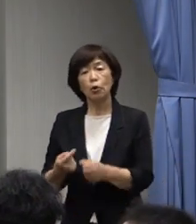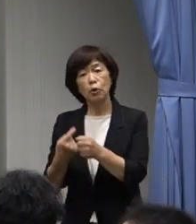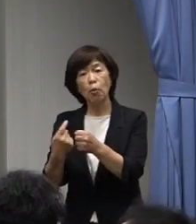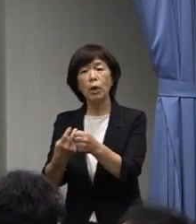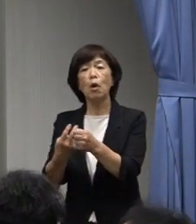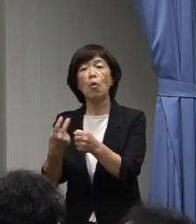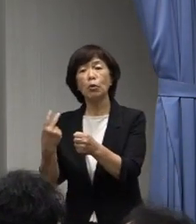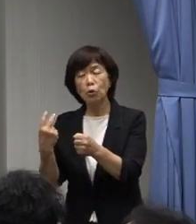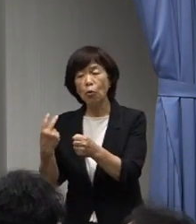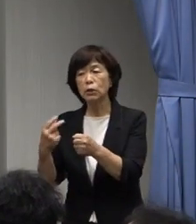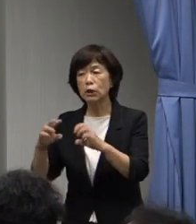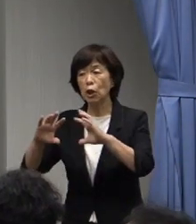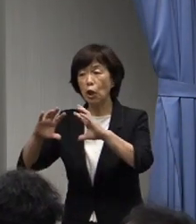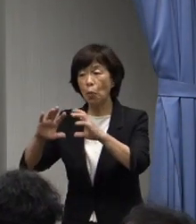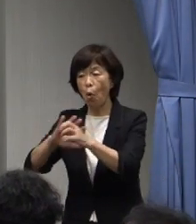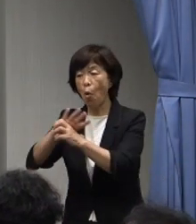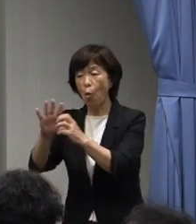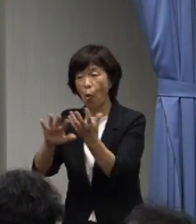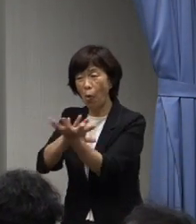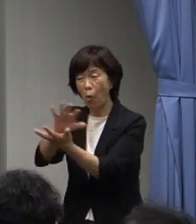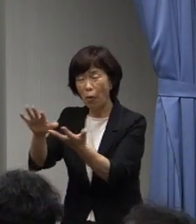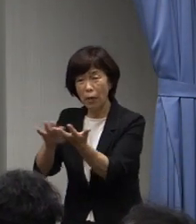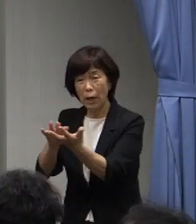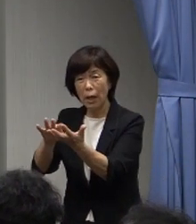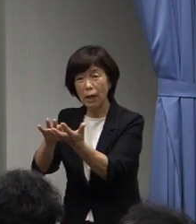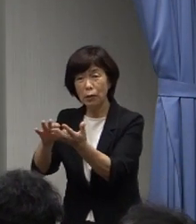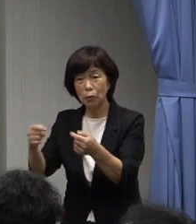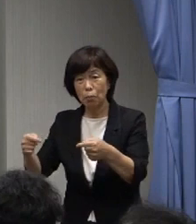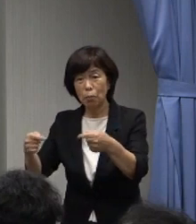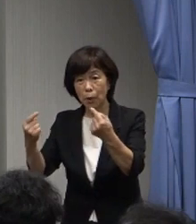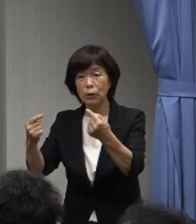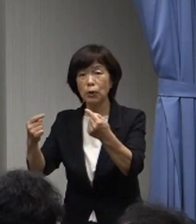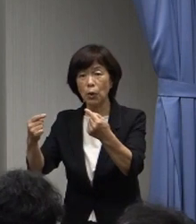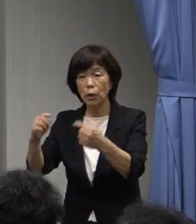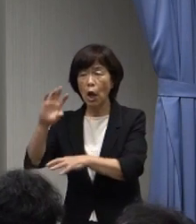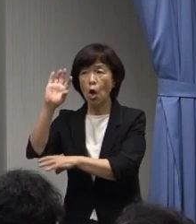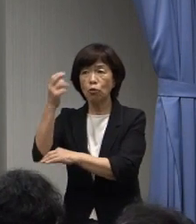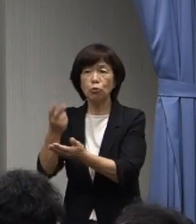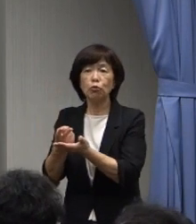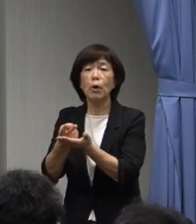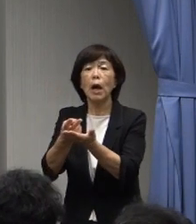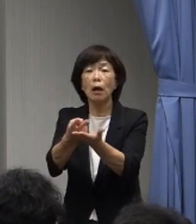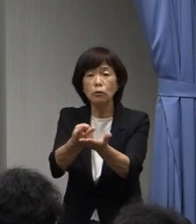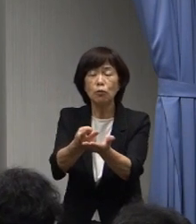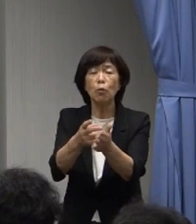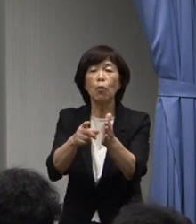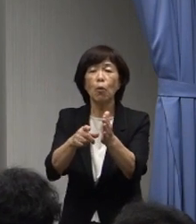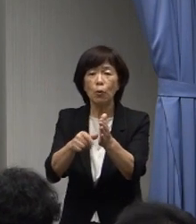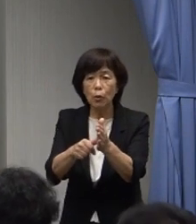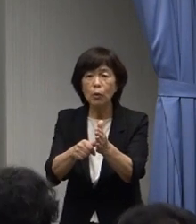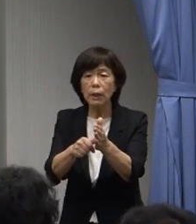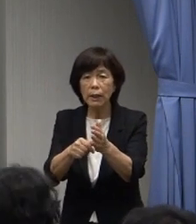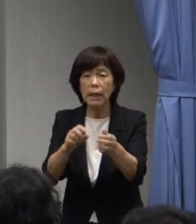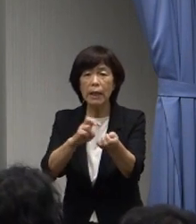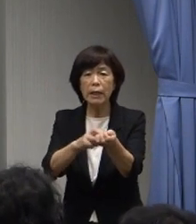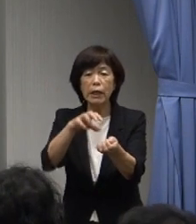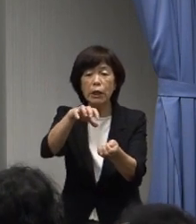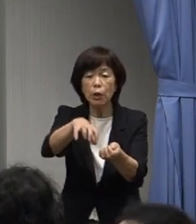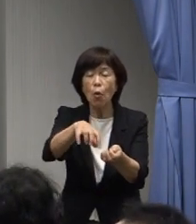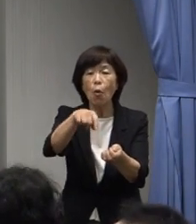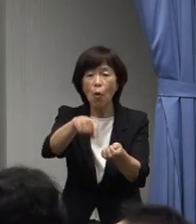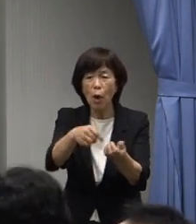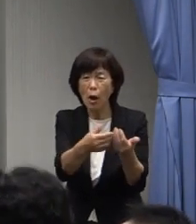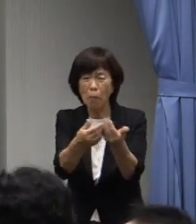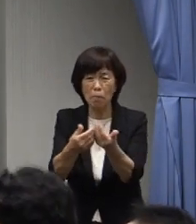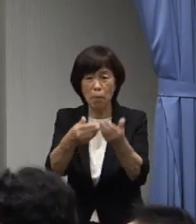ナがその時期に流行したせいで、救急搬送される際に結構現場が逼迫したと思うん